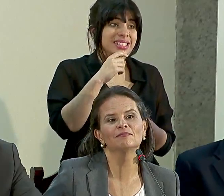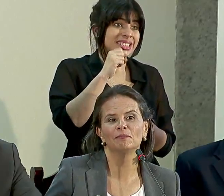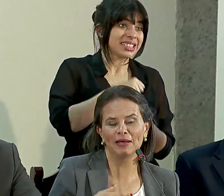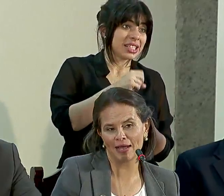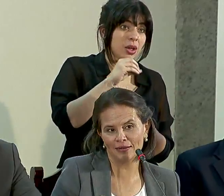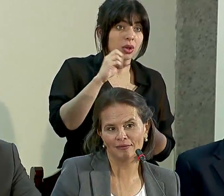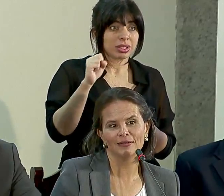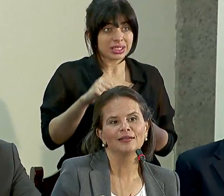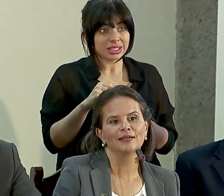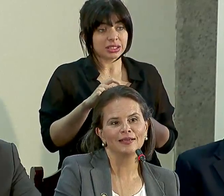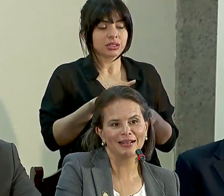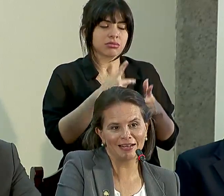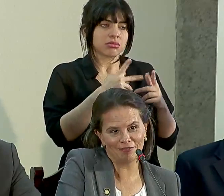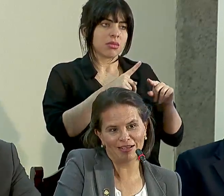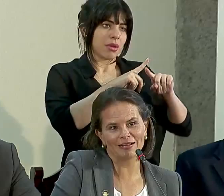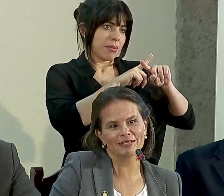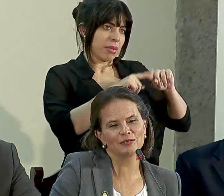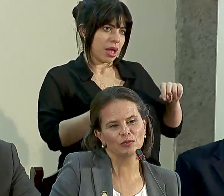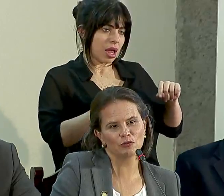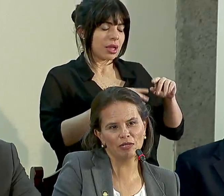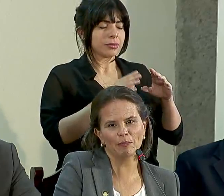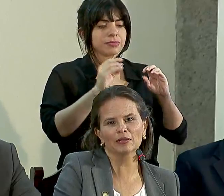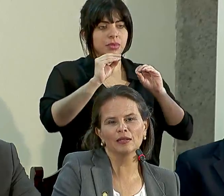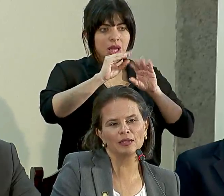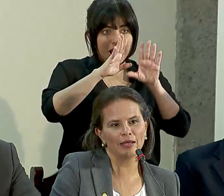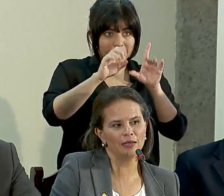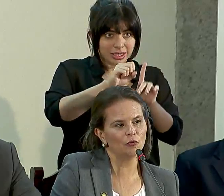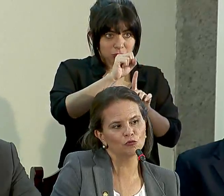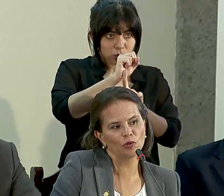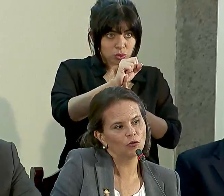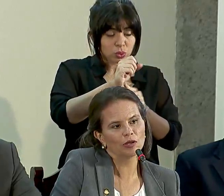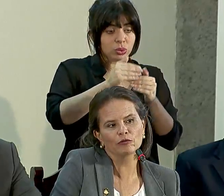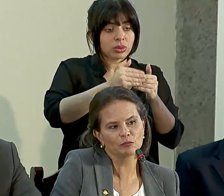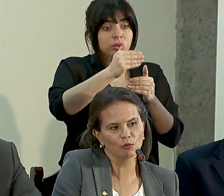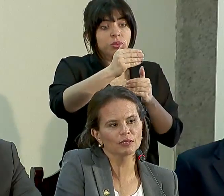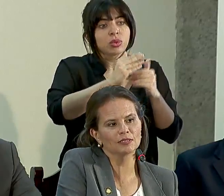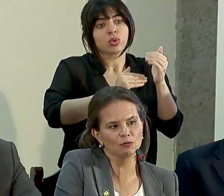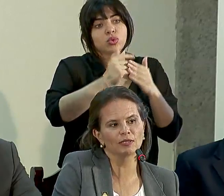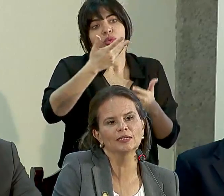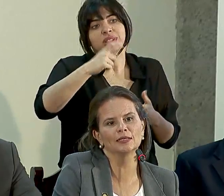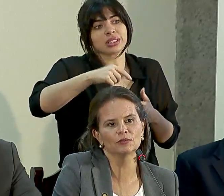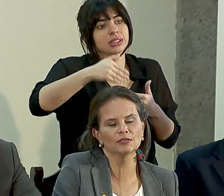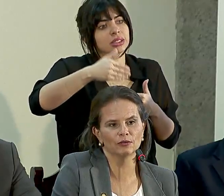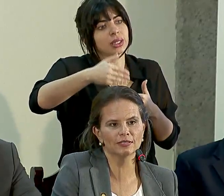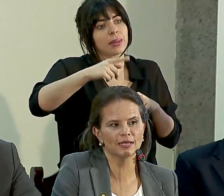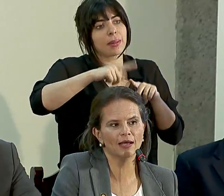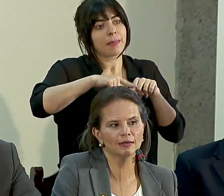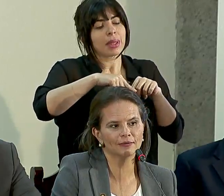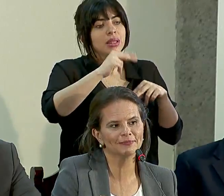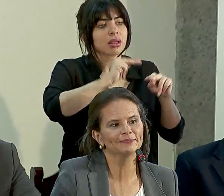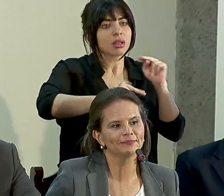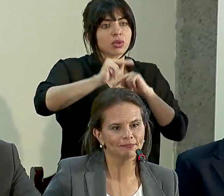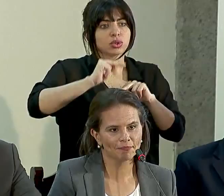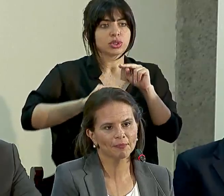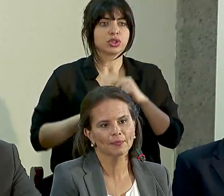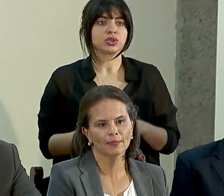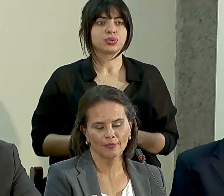era parar, clarificar esa situación y a partir de ahí construir lo que corresponda según esas negociaciones se hagan.